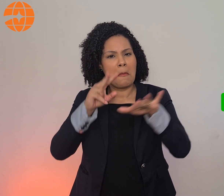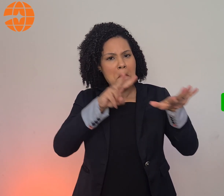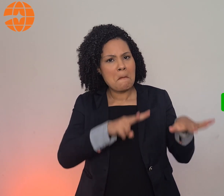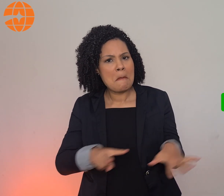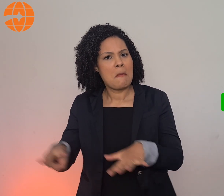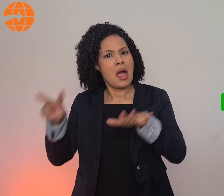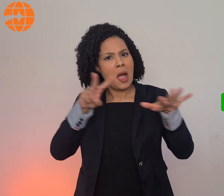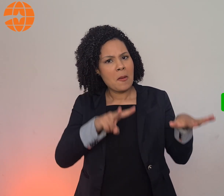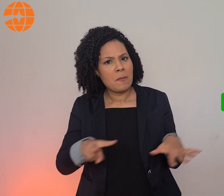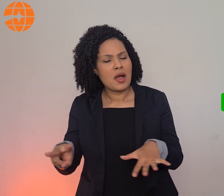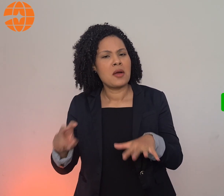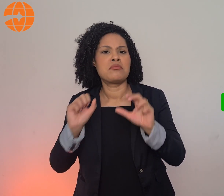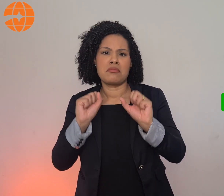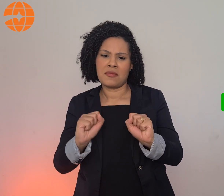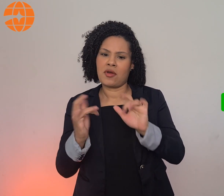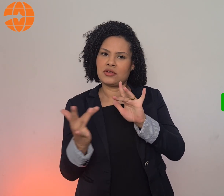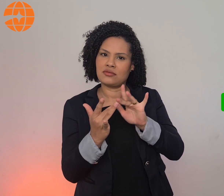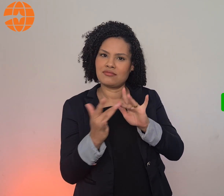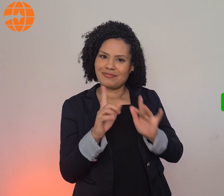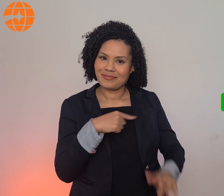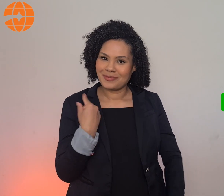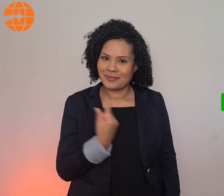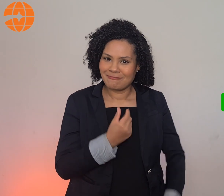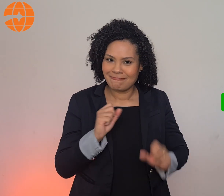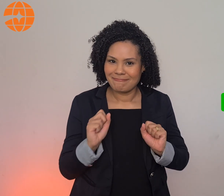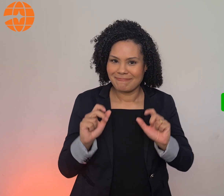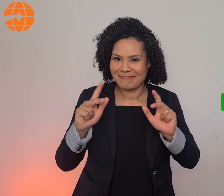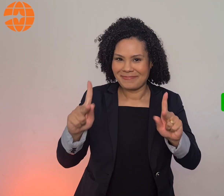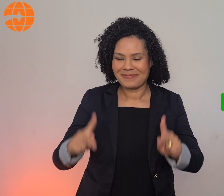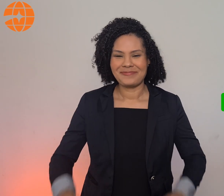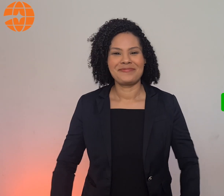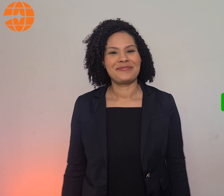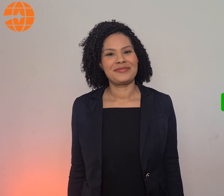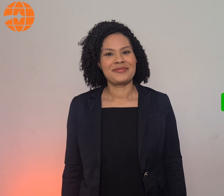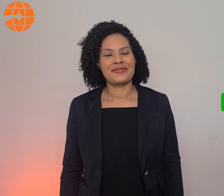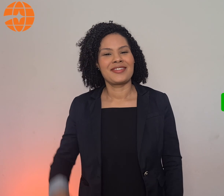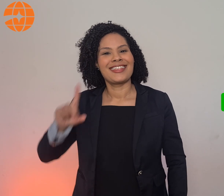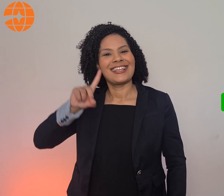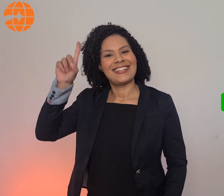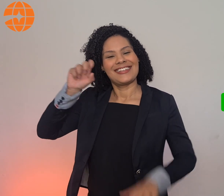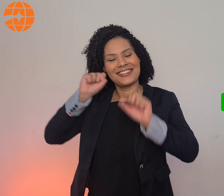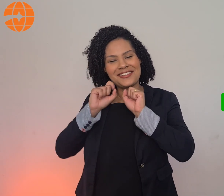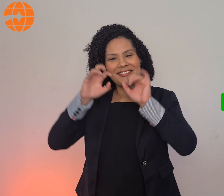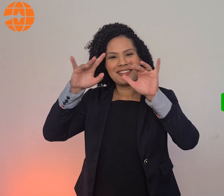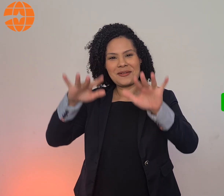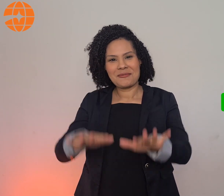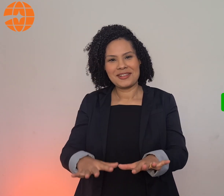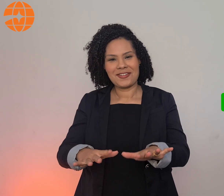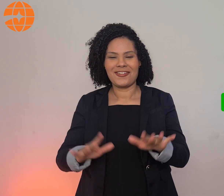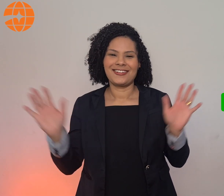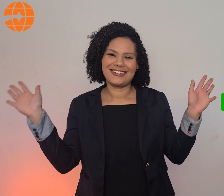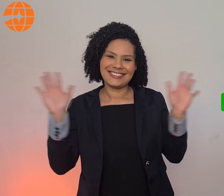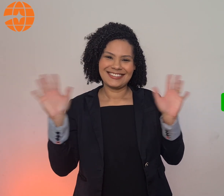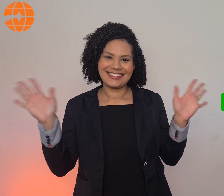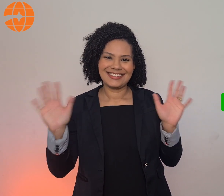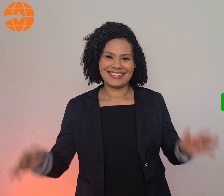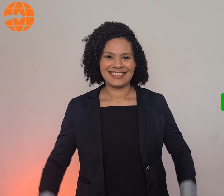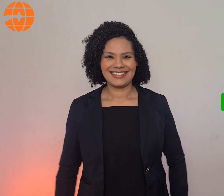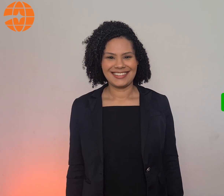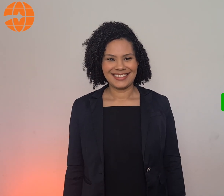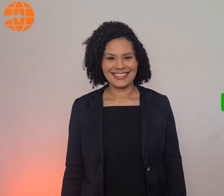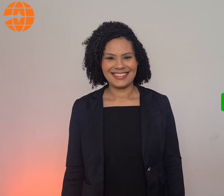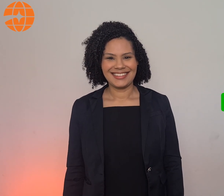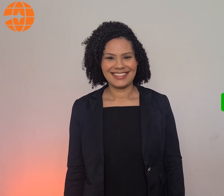vida. Nós temos encontros semanais online que você poderá participar. Deus te abençoe!